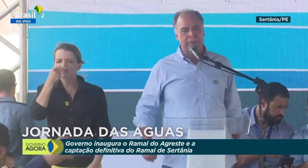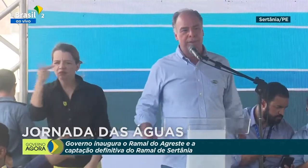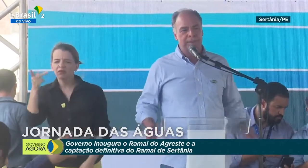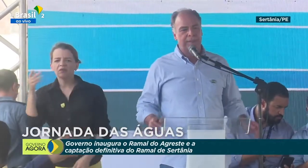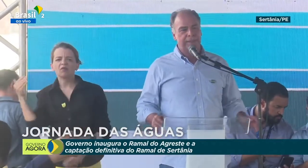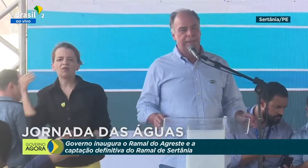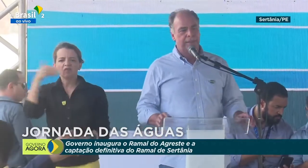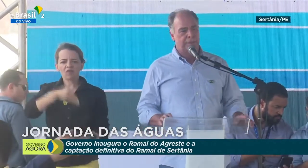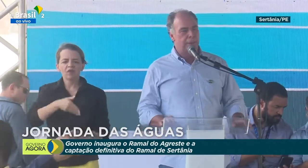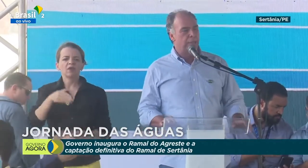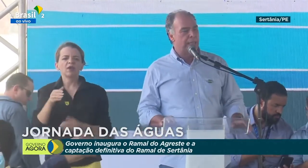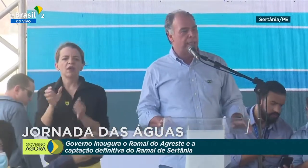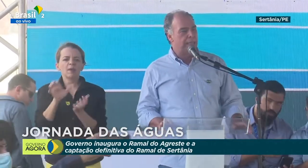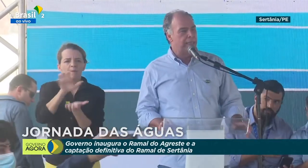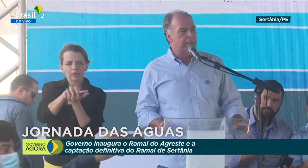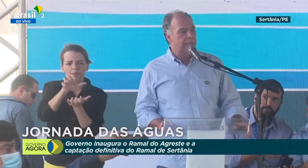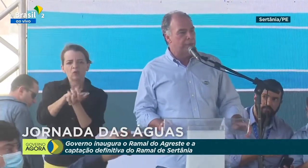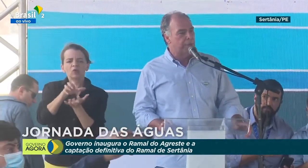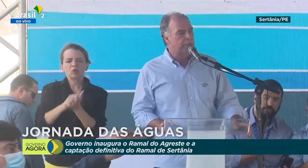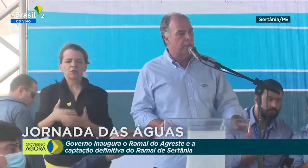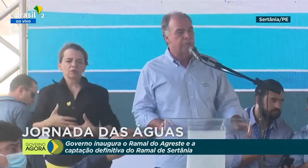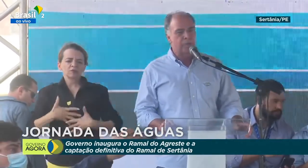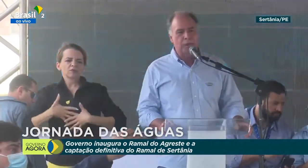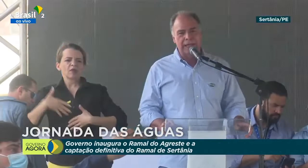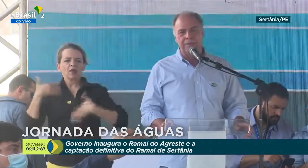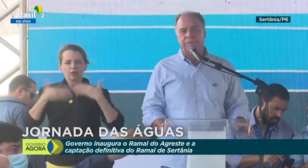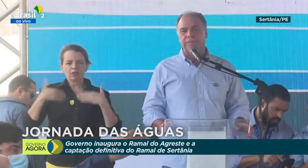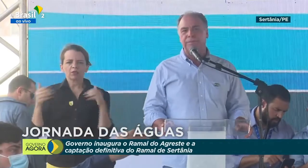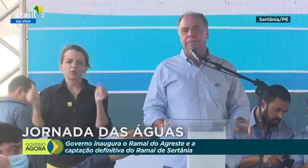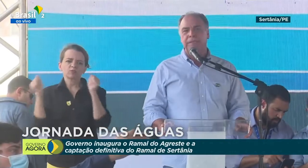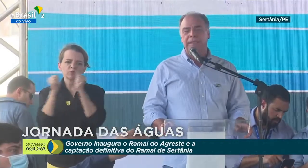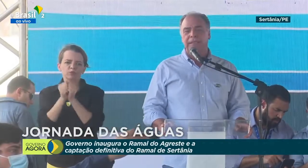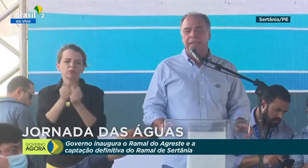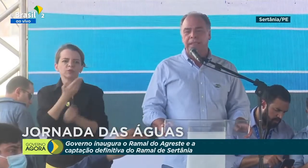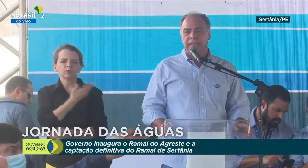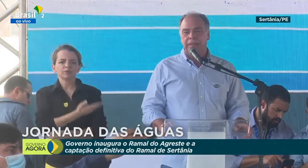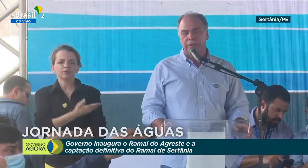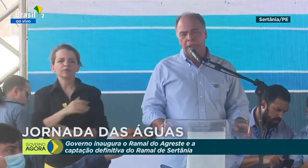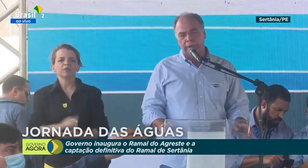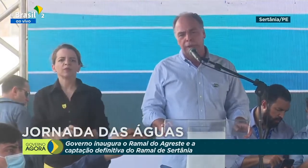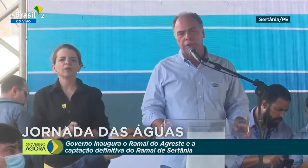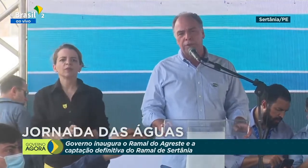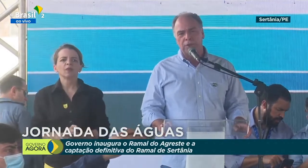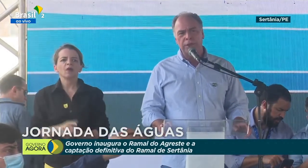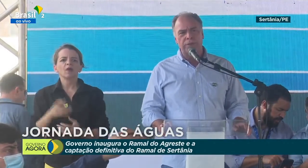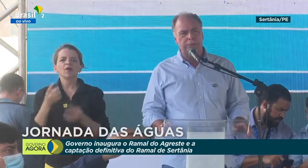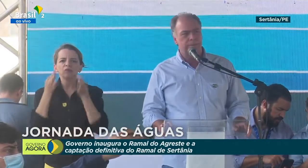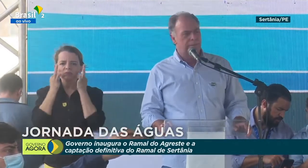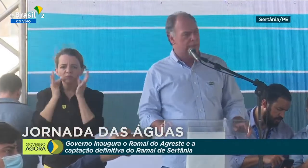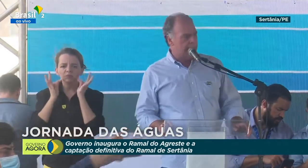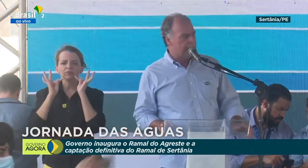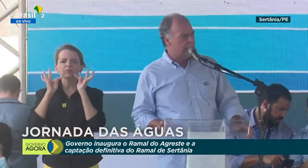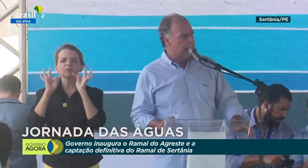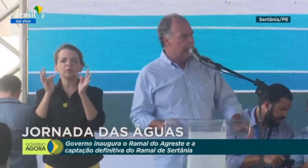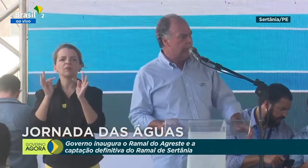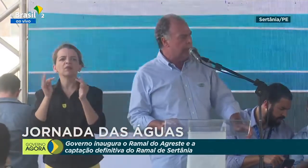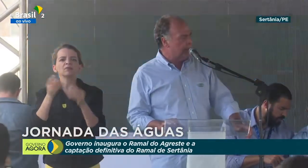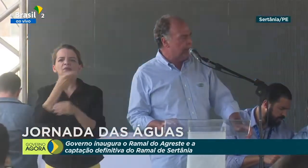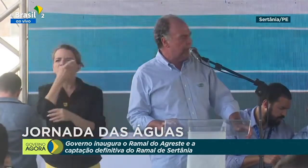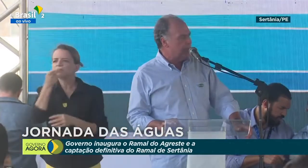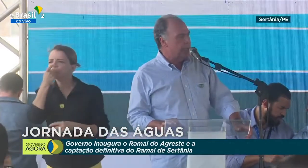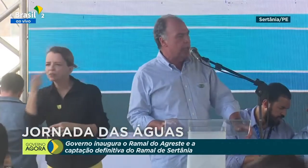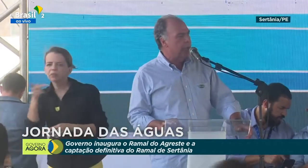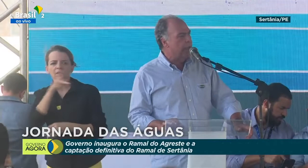Pernambuco, eu tenho a alegria de poder estar ao seu lado. E o que eu testemunho nessas